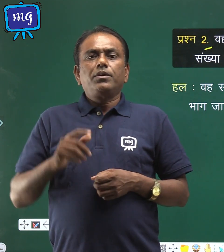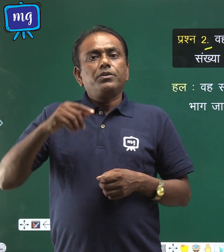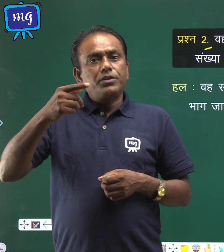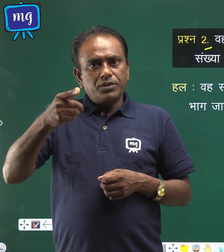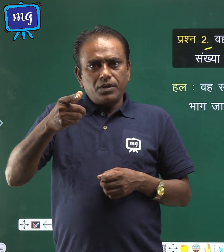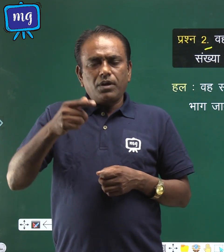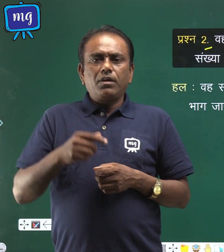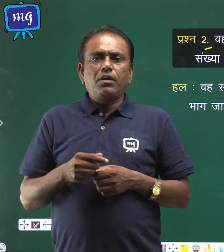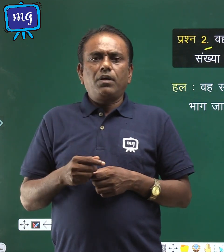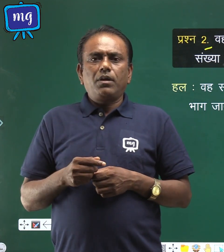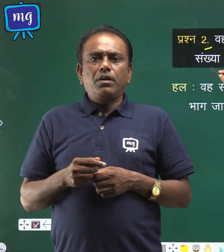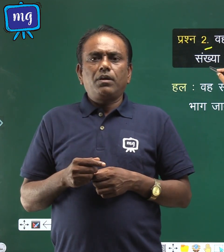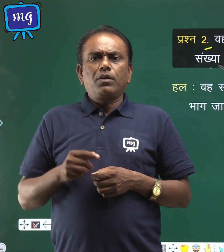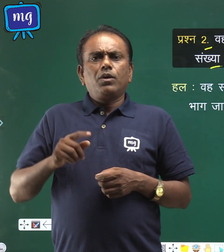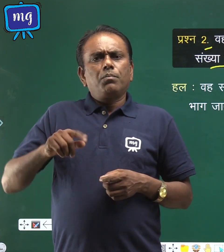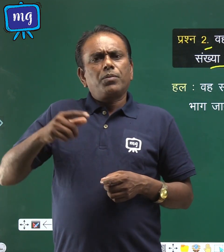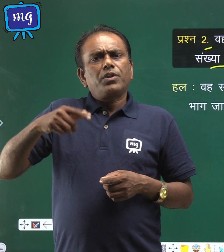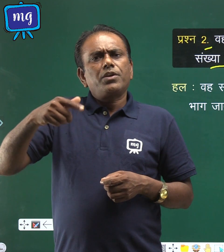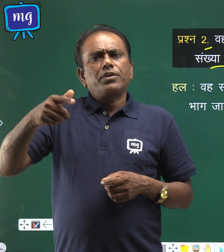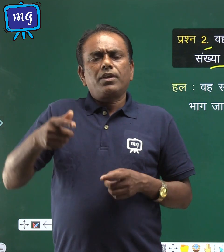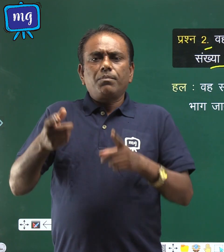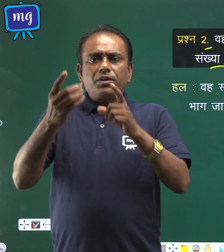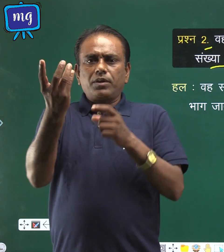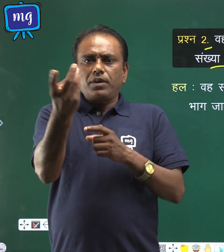जिसका प्रत्येक संख्या में